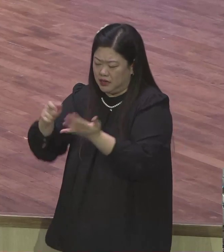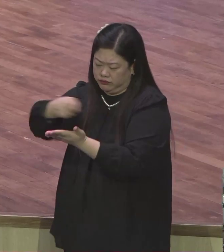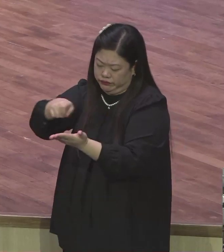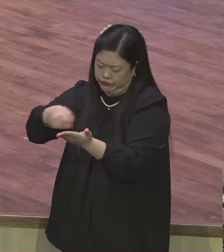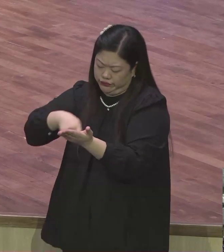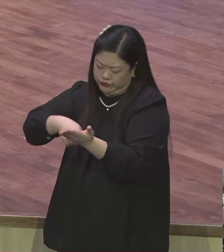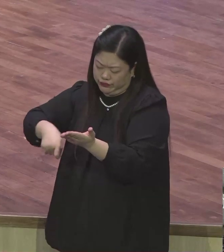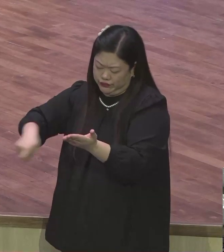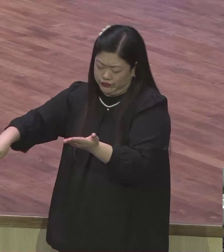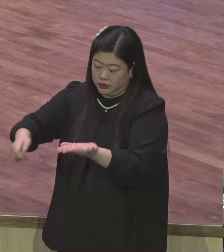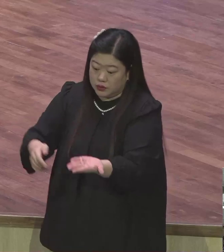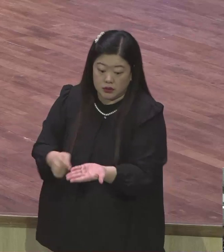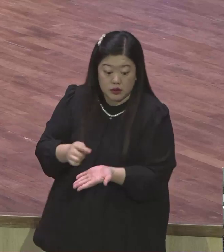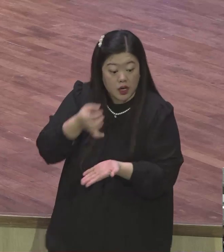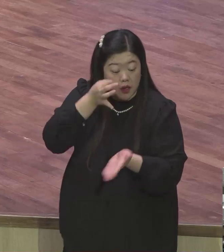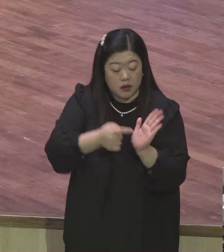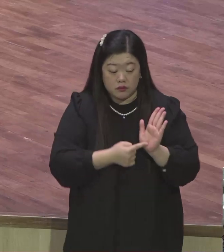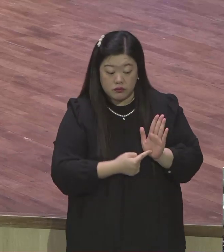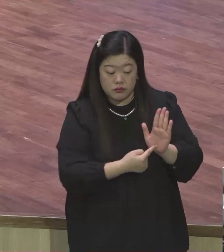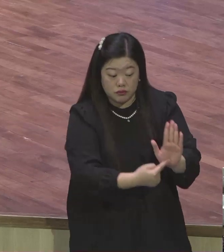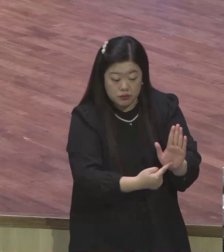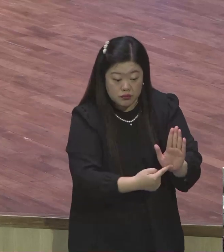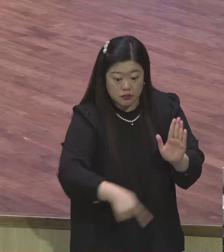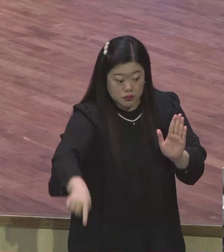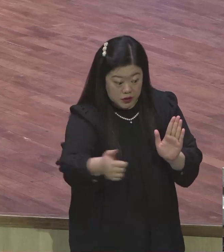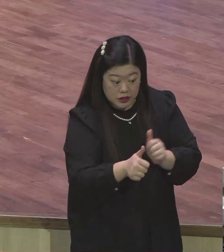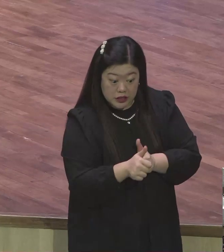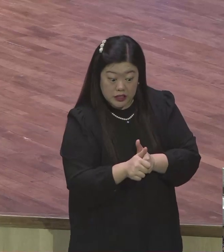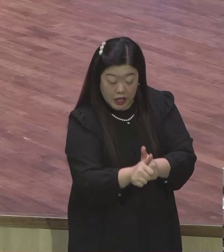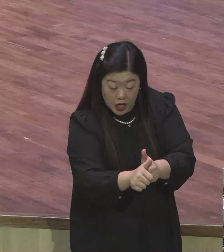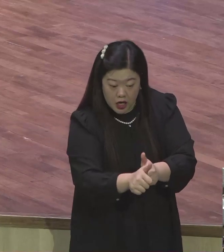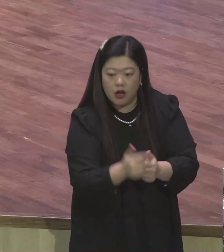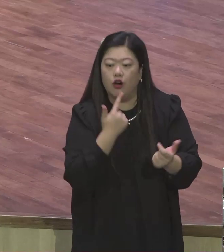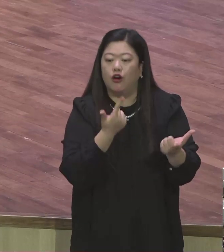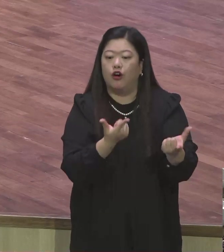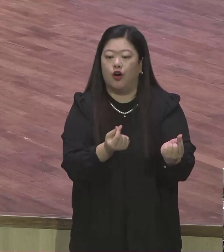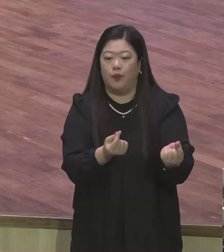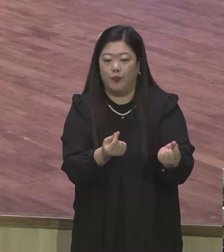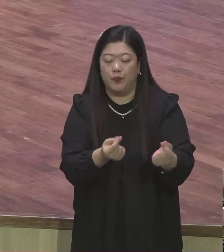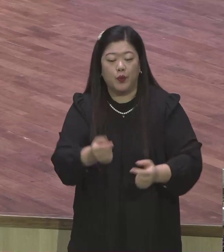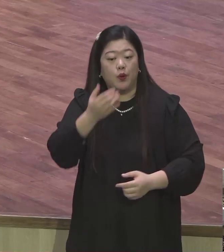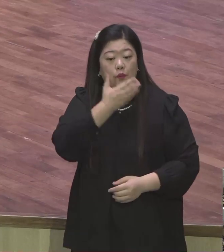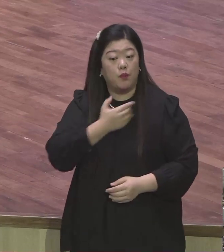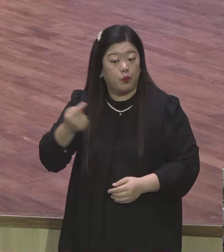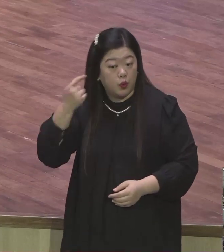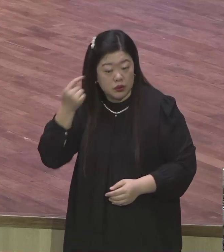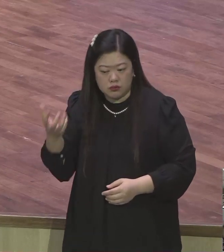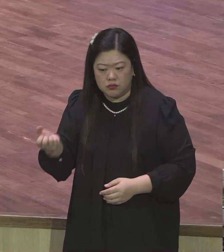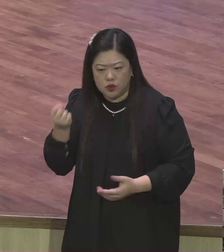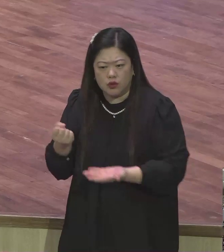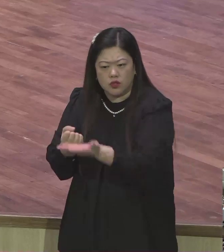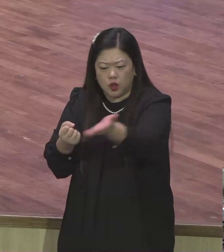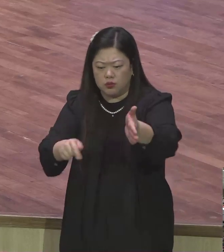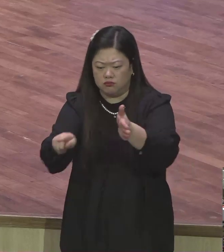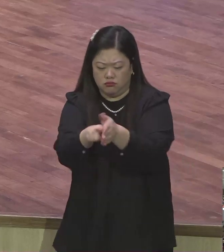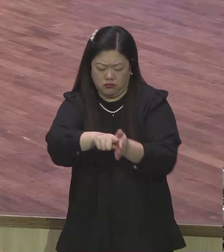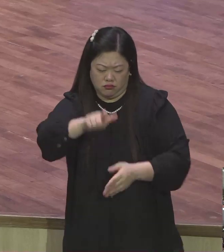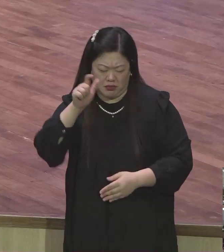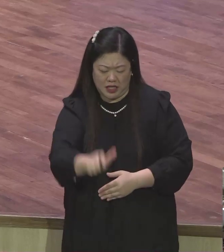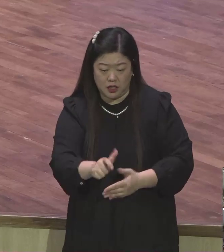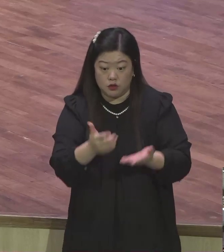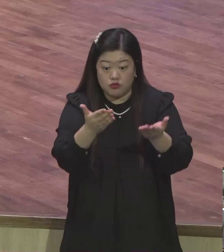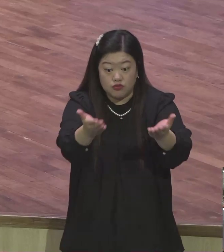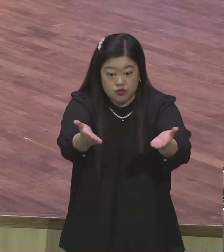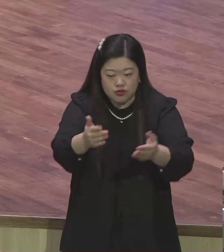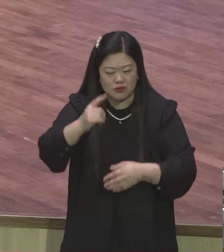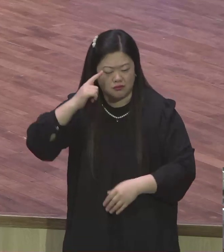순종하게 하시려고 알게 하신 바 그 신비의 계시를 따라 된 것이니 이 복음으로 너희를 능히 견고하게 하실